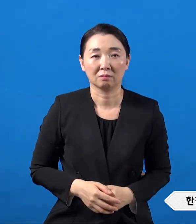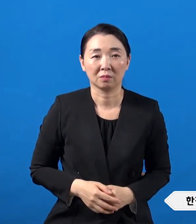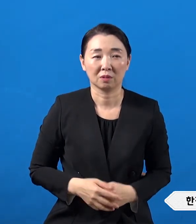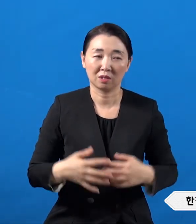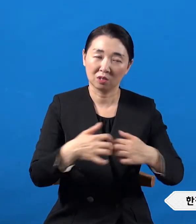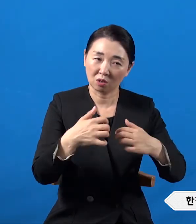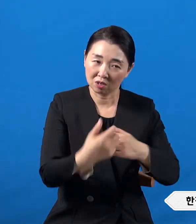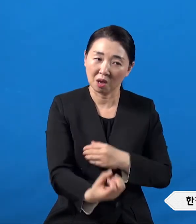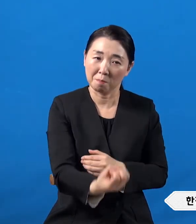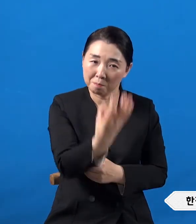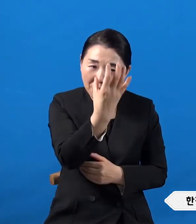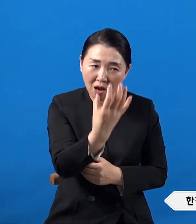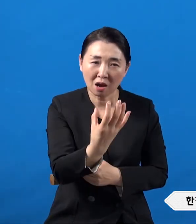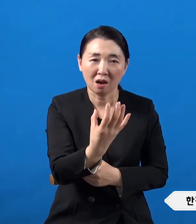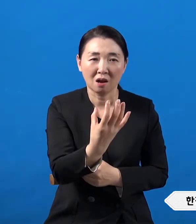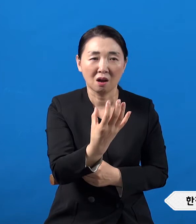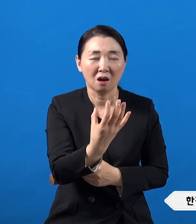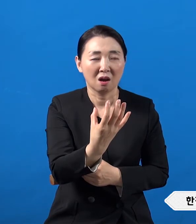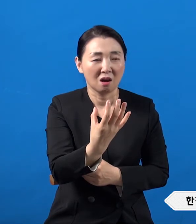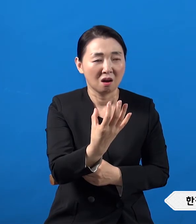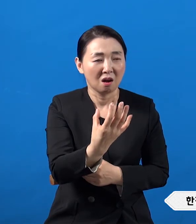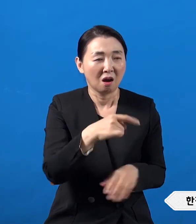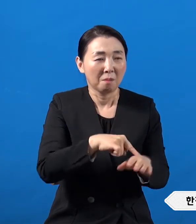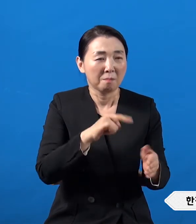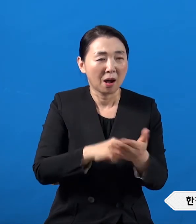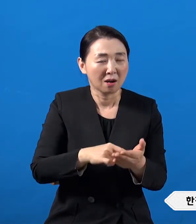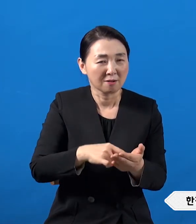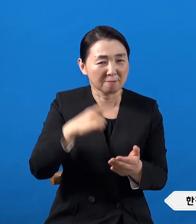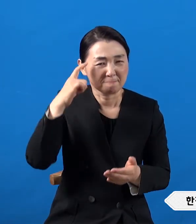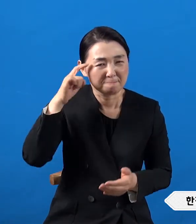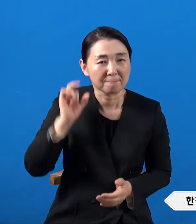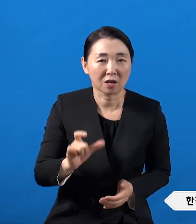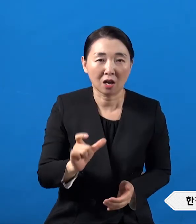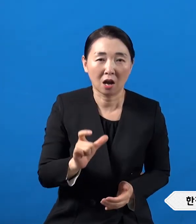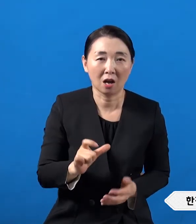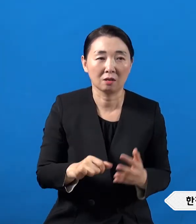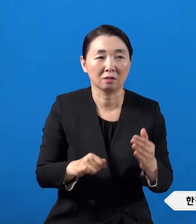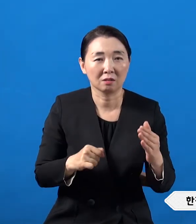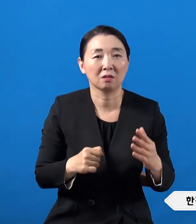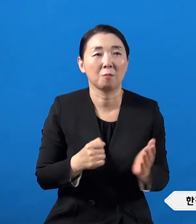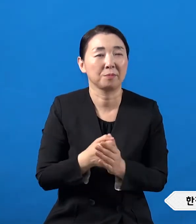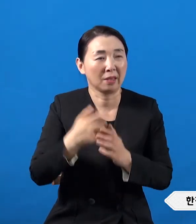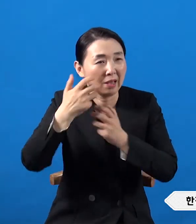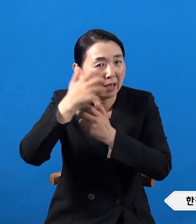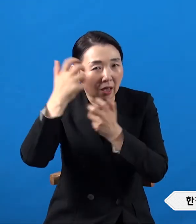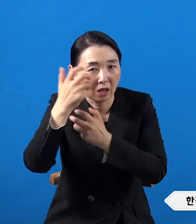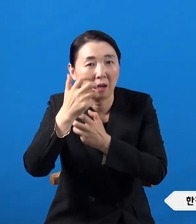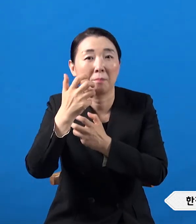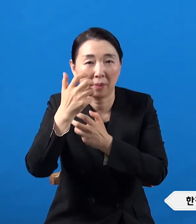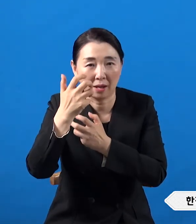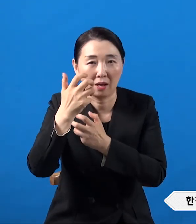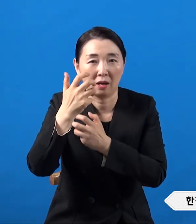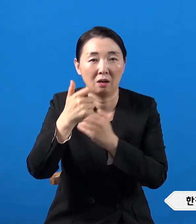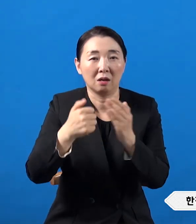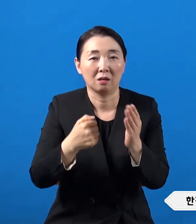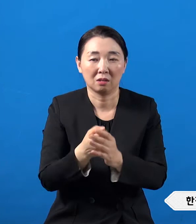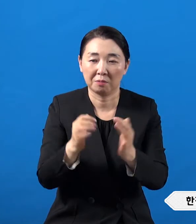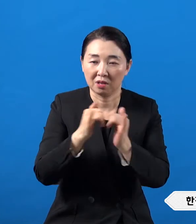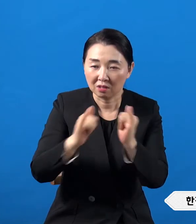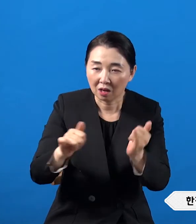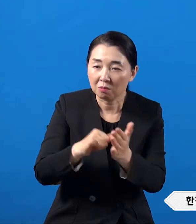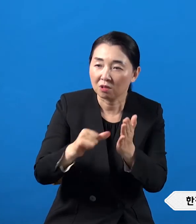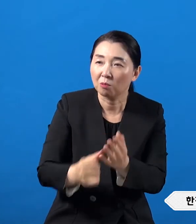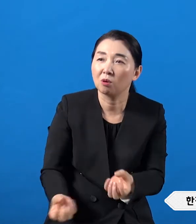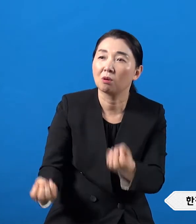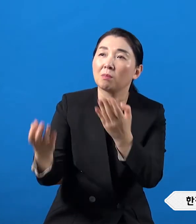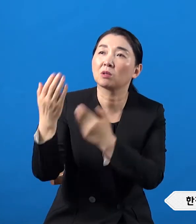이 전쟁에서 이겨야 된다는 것이 너무나도 강해서 거기 완전히 눈이 뒤집혀가지고 그래서